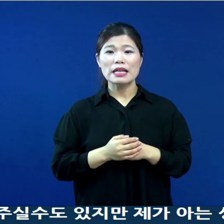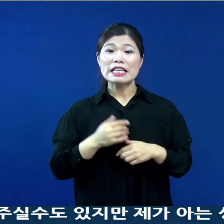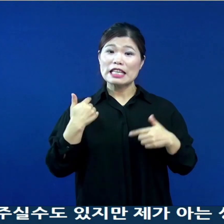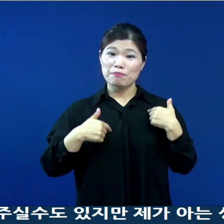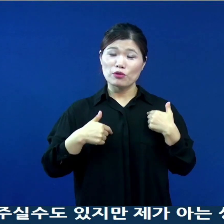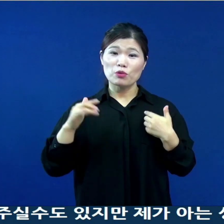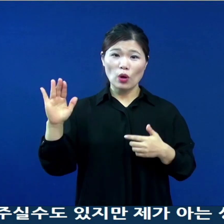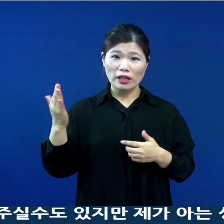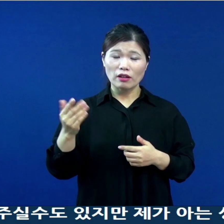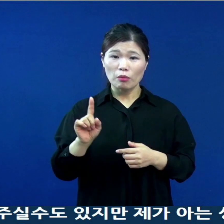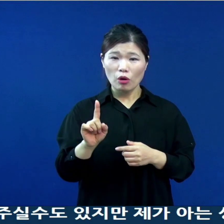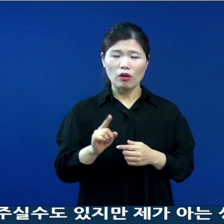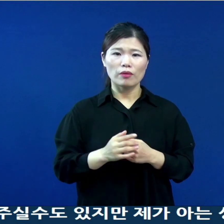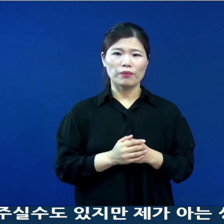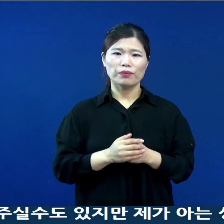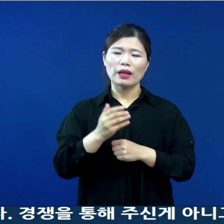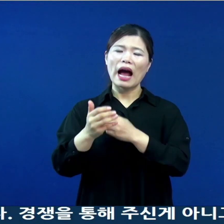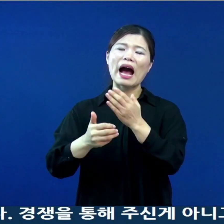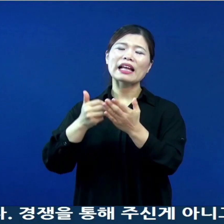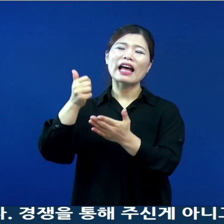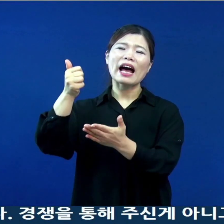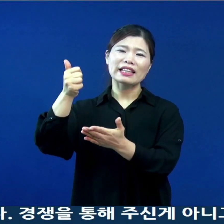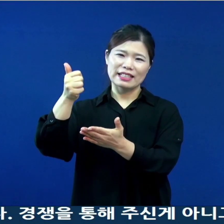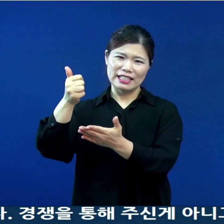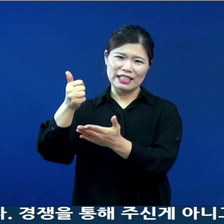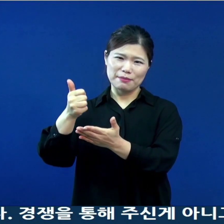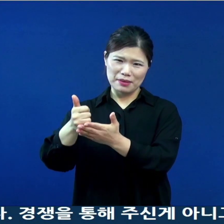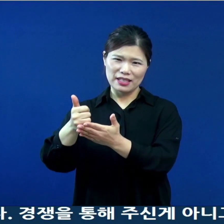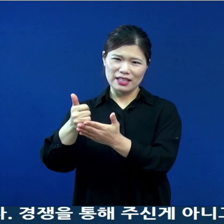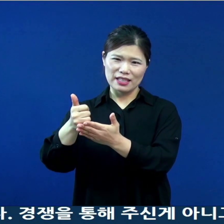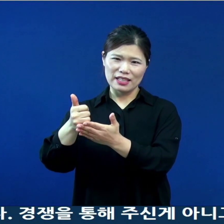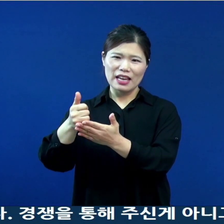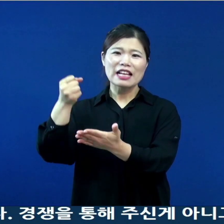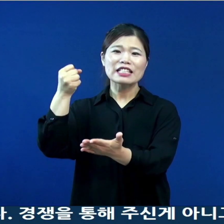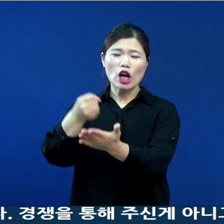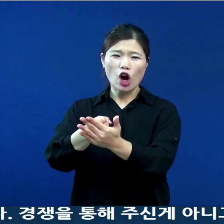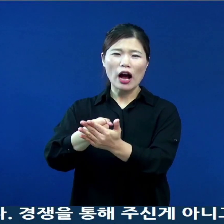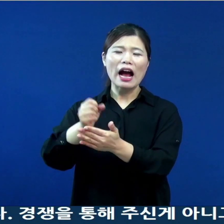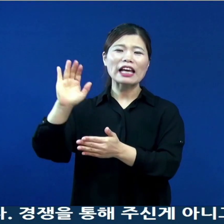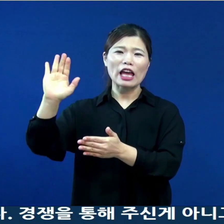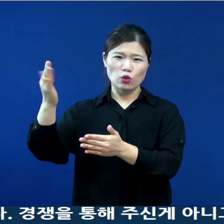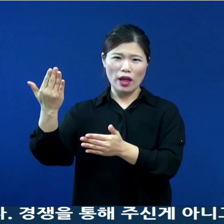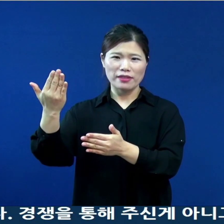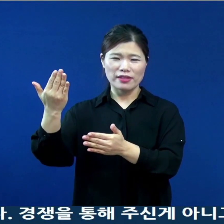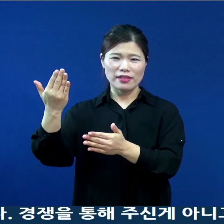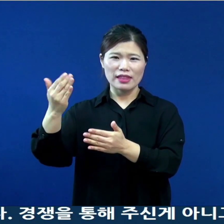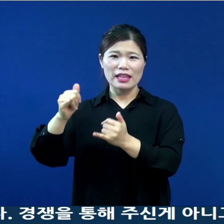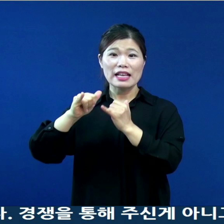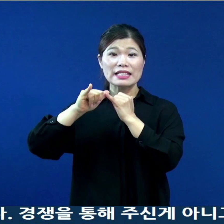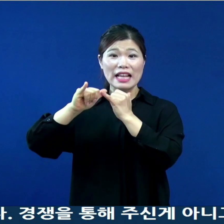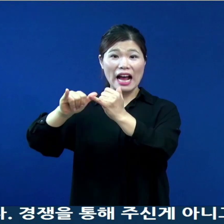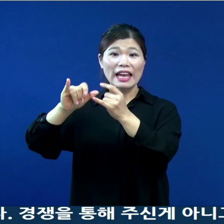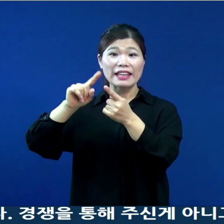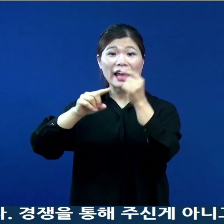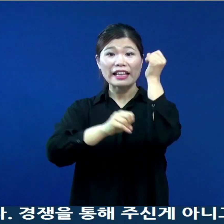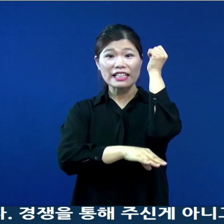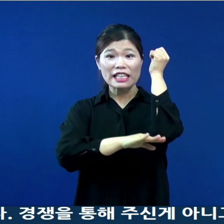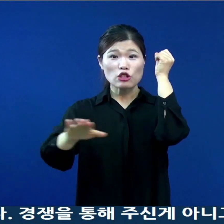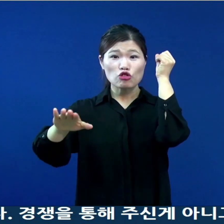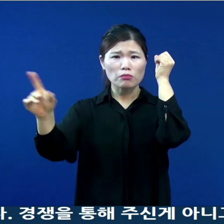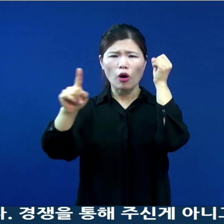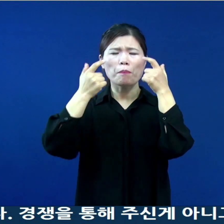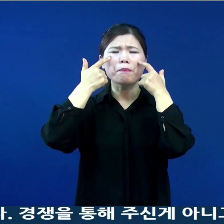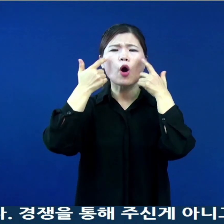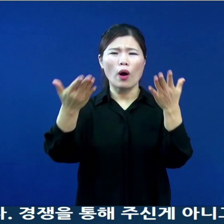것은 하나님이 정한 그 표준 기준이, 상을 받는 표준 기준이 매우 명확하다는 겁니다.